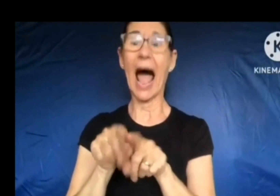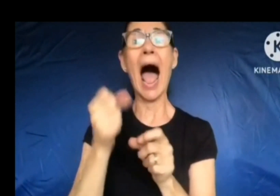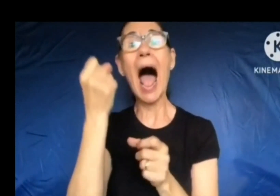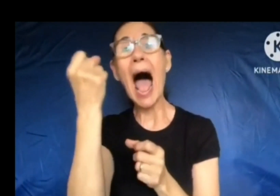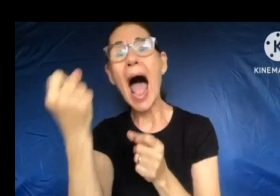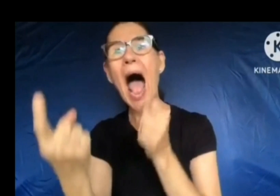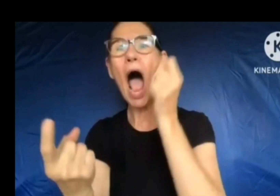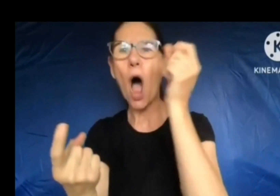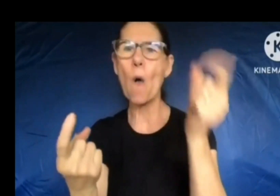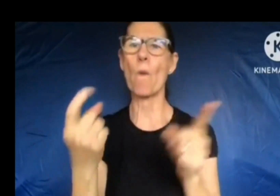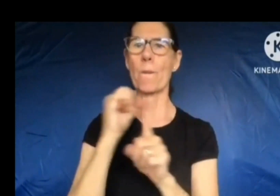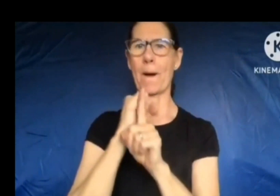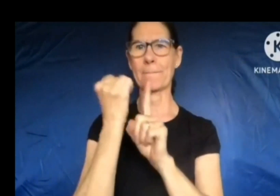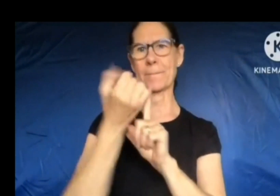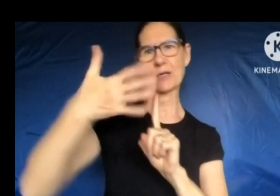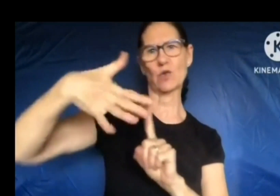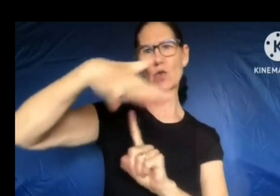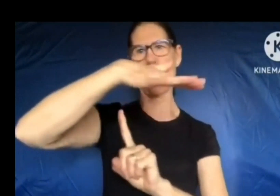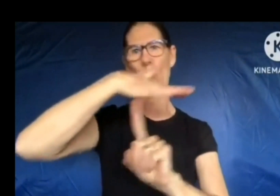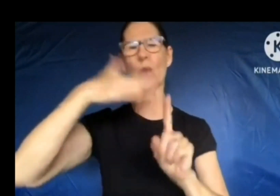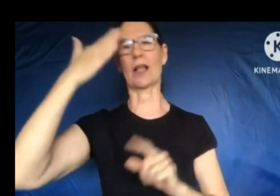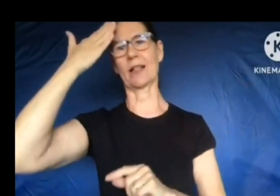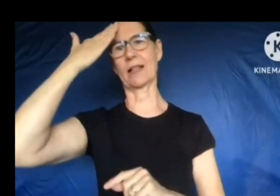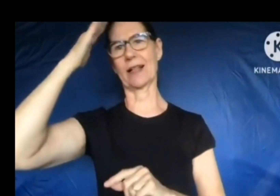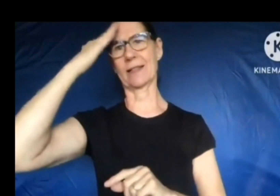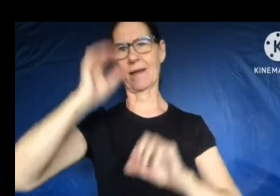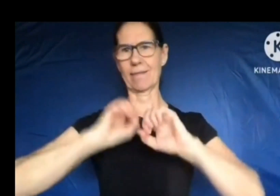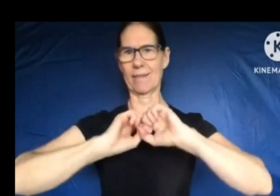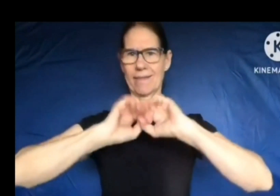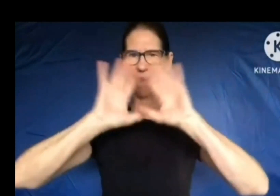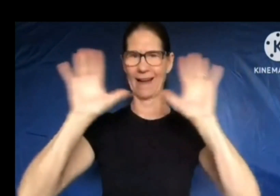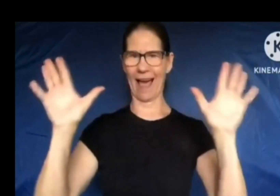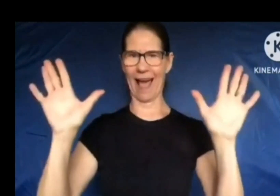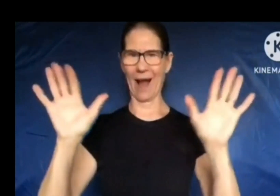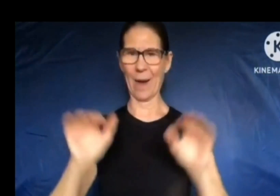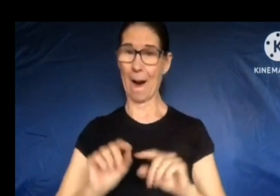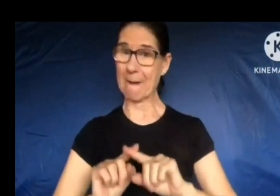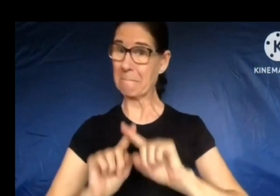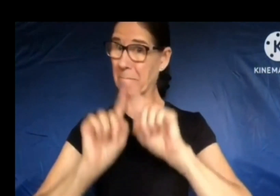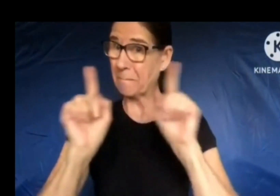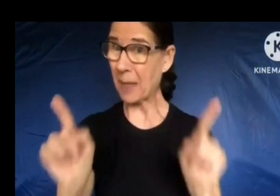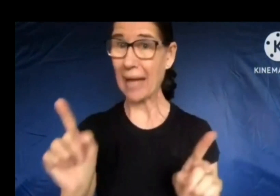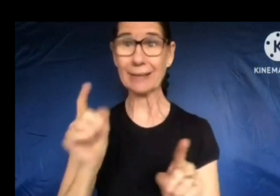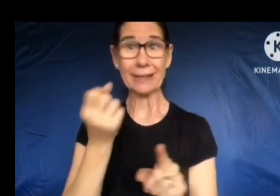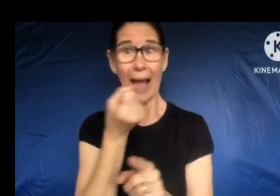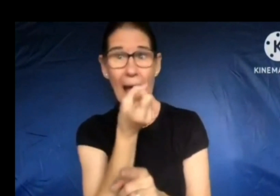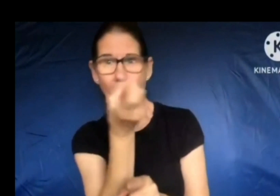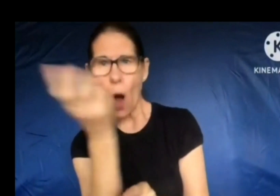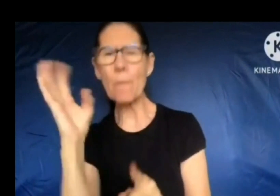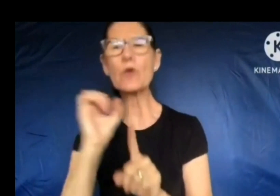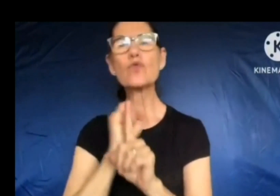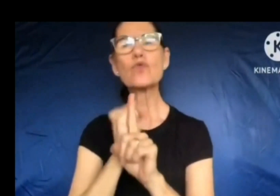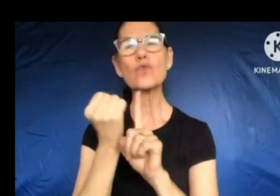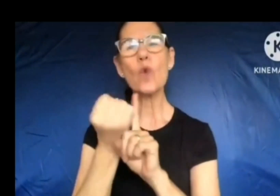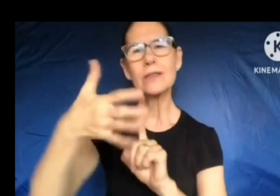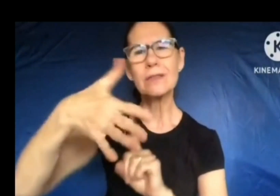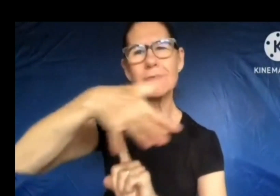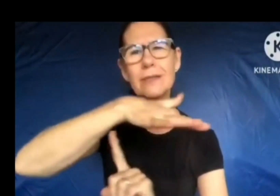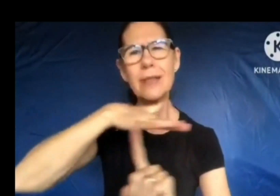conversando. Isso acontece sim. Algumas pessoas da sociedade conseguem entender claramente o que eu falo, mas outras pessoas